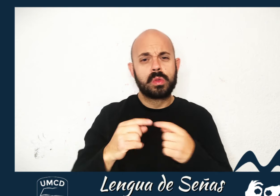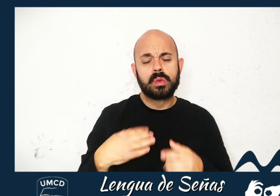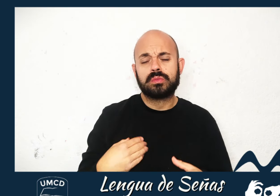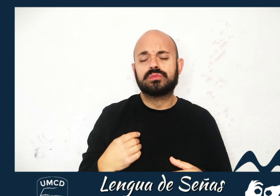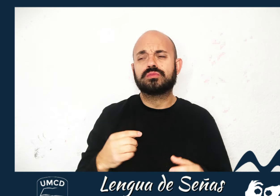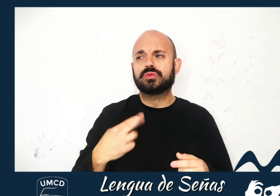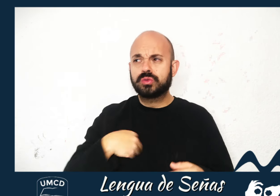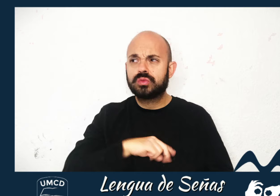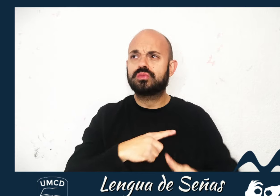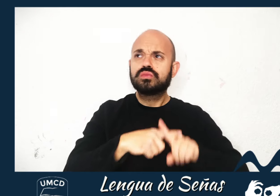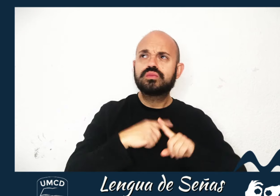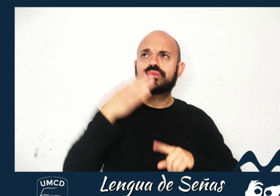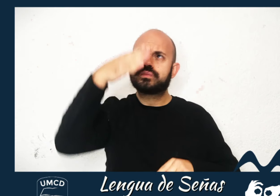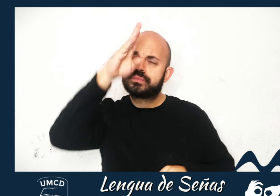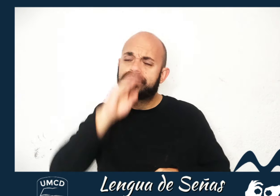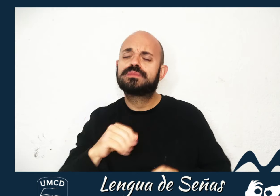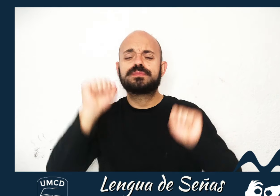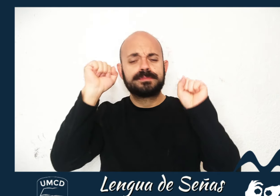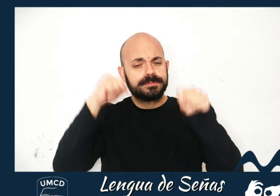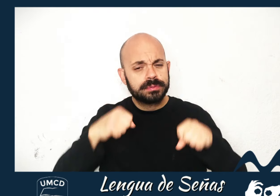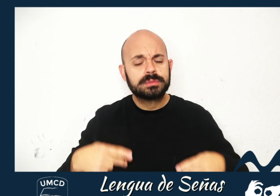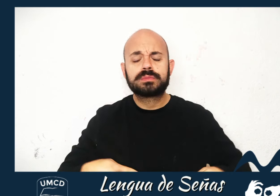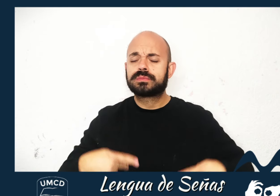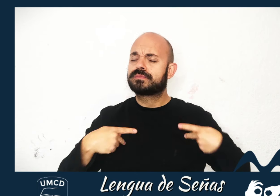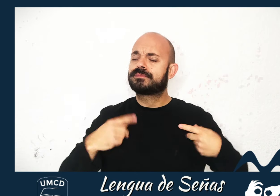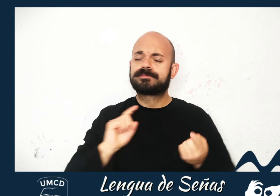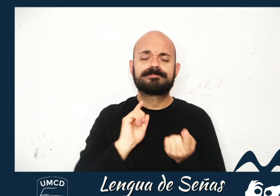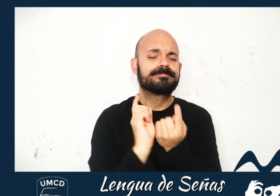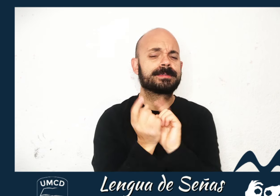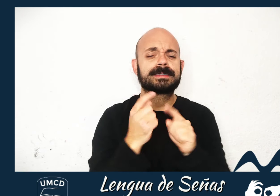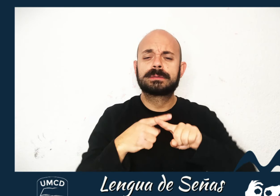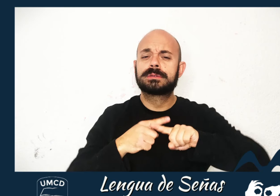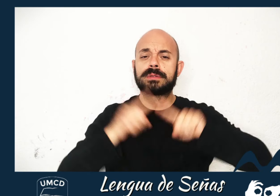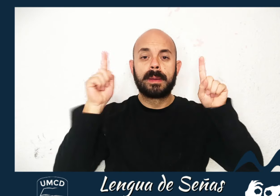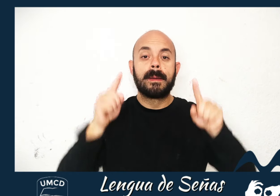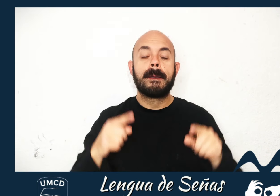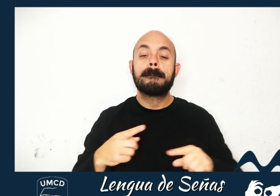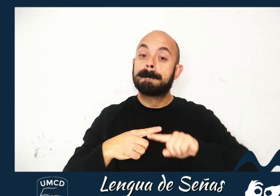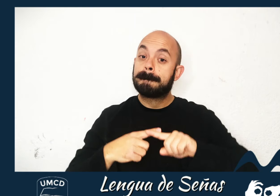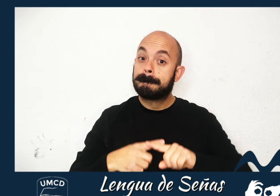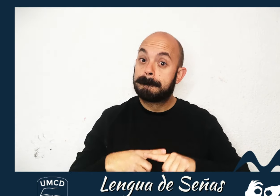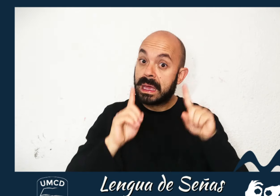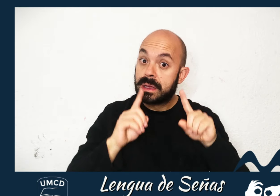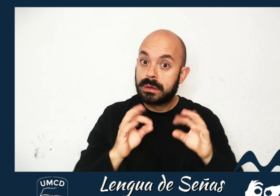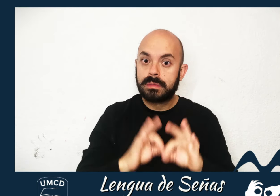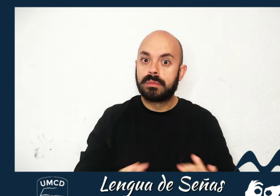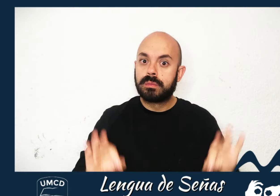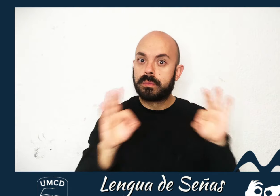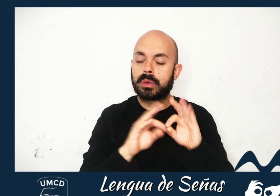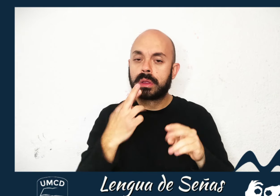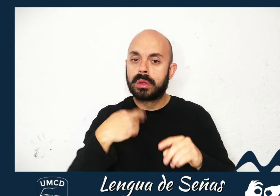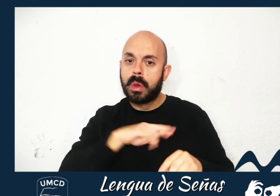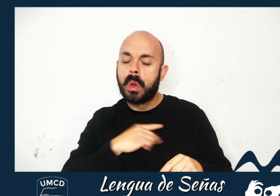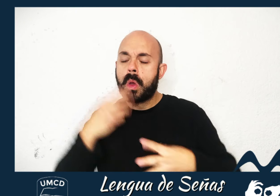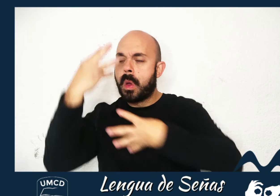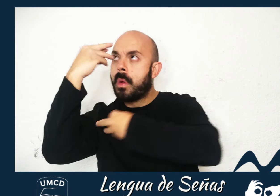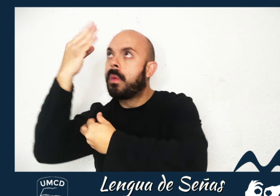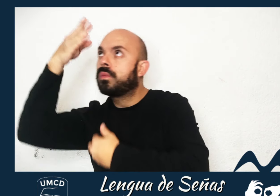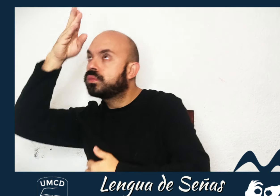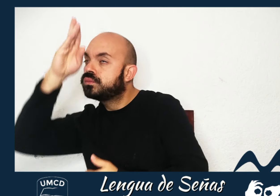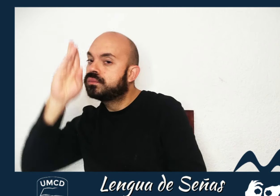relación, pero es una relación que tiene que ir desarrollándose y se va desarrollando en la medida como el creyente va obedeciendo